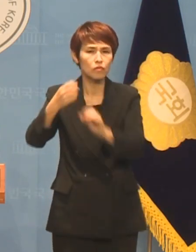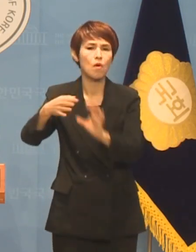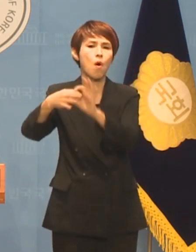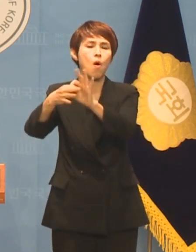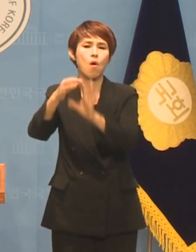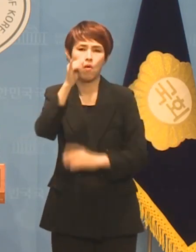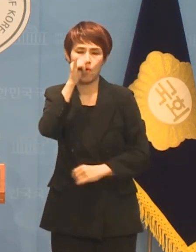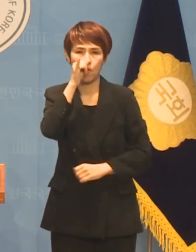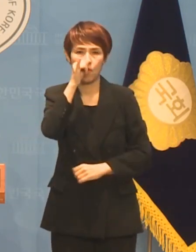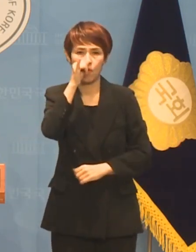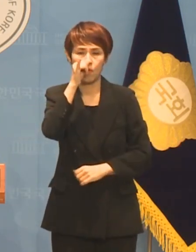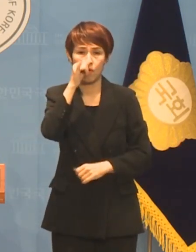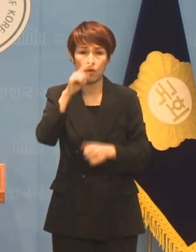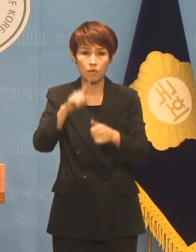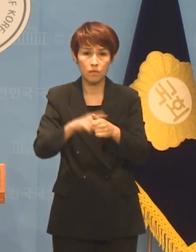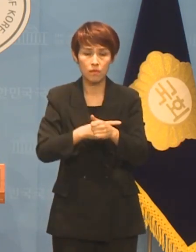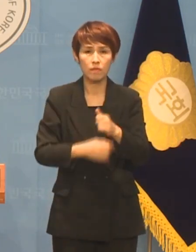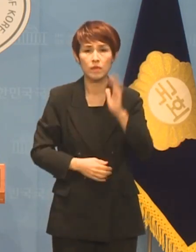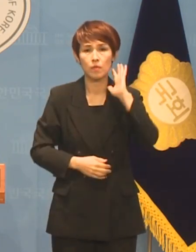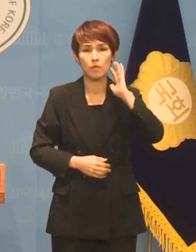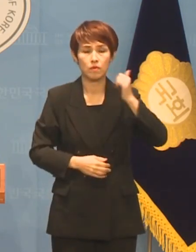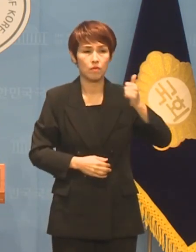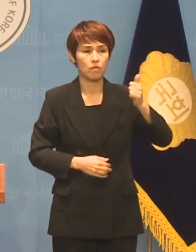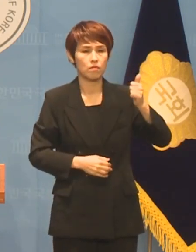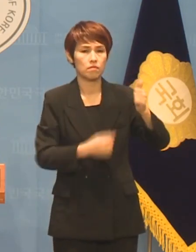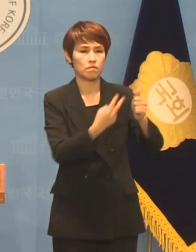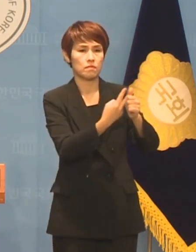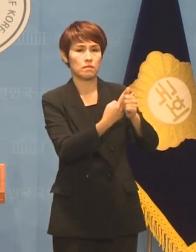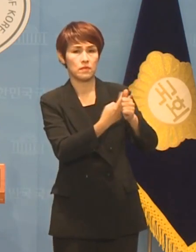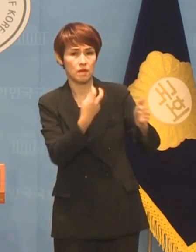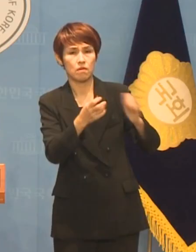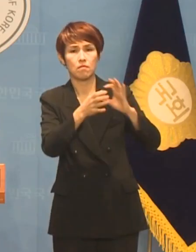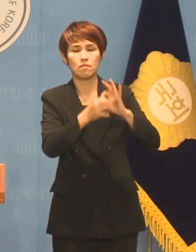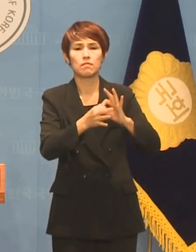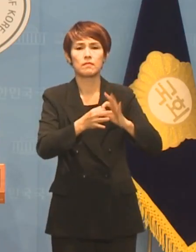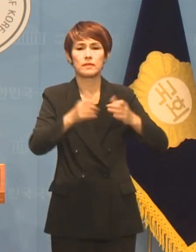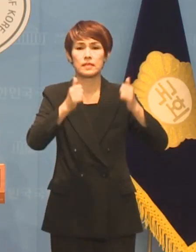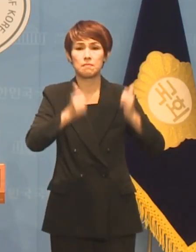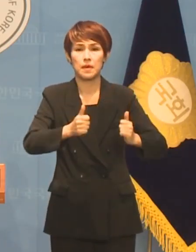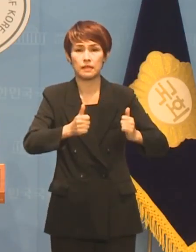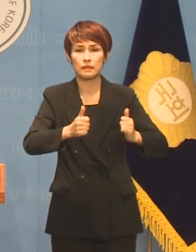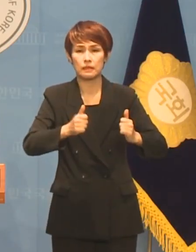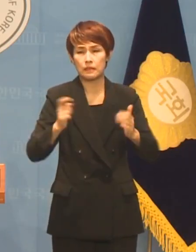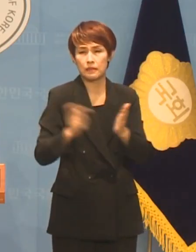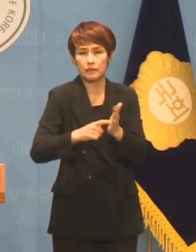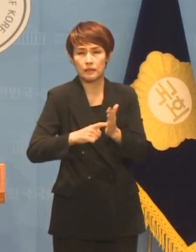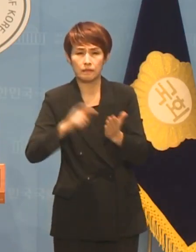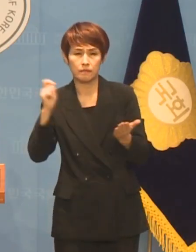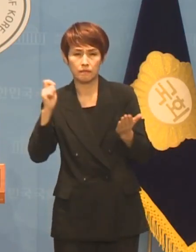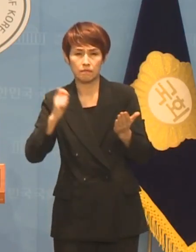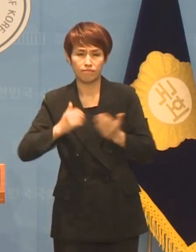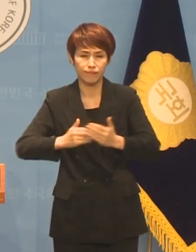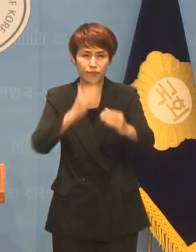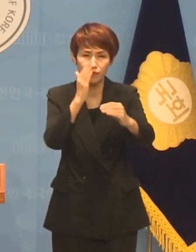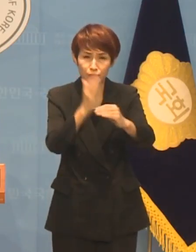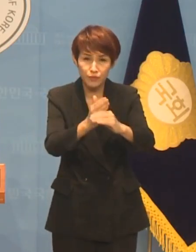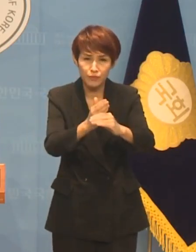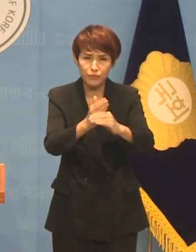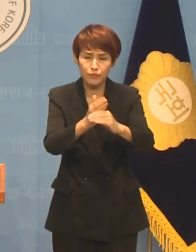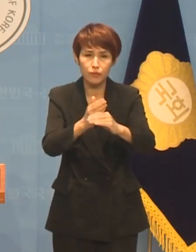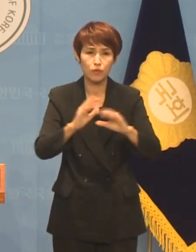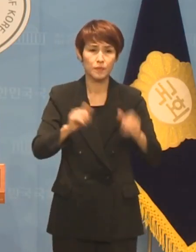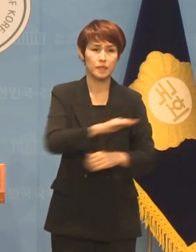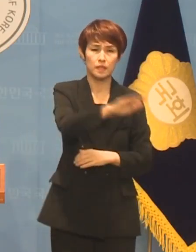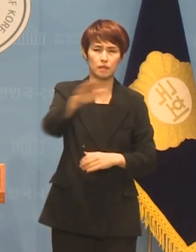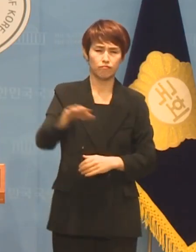대통령에 대한 탄핵 심판을 졸속 편향적으로 진행하고 있다는